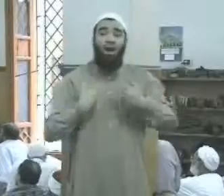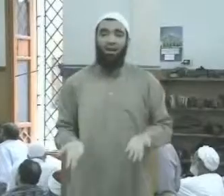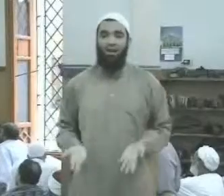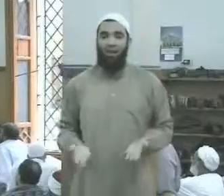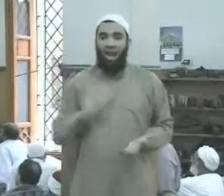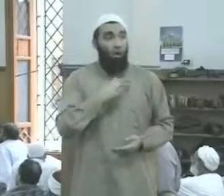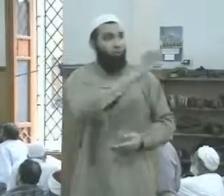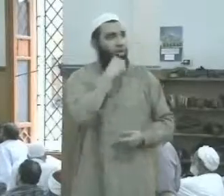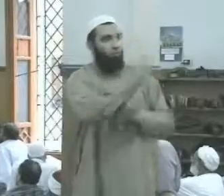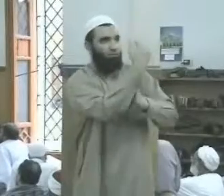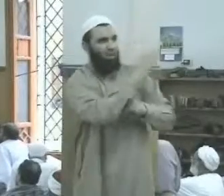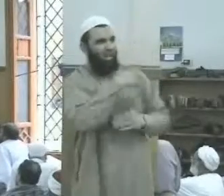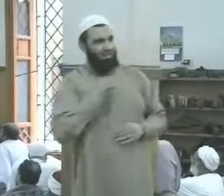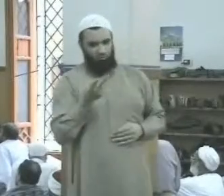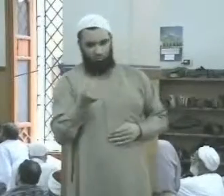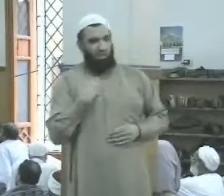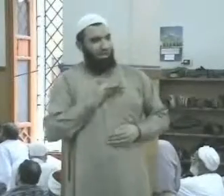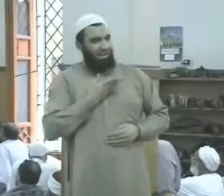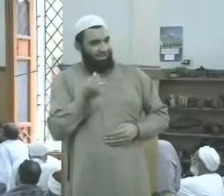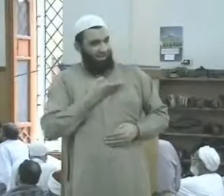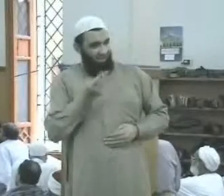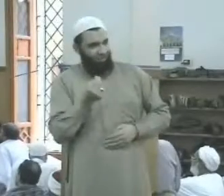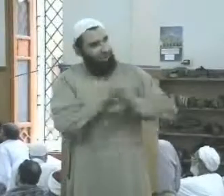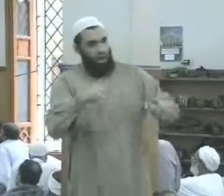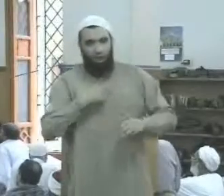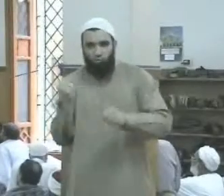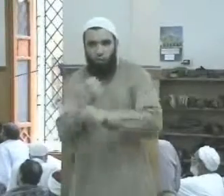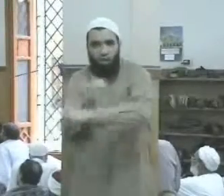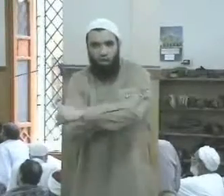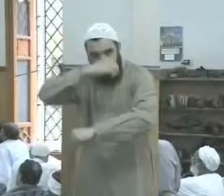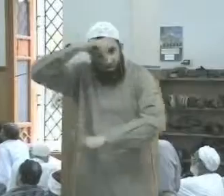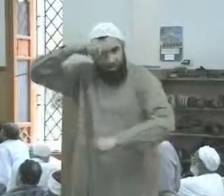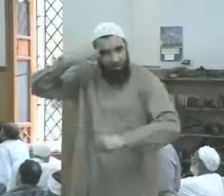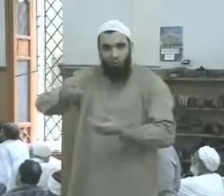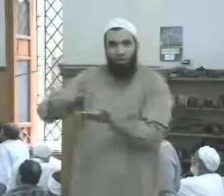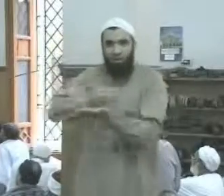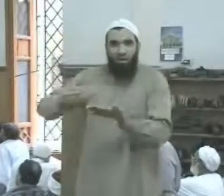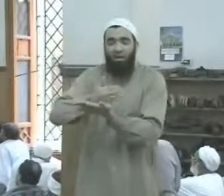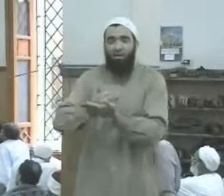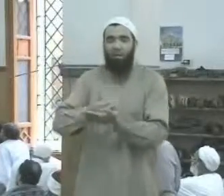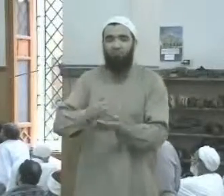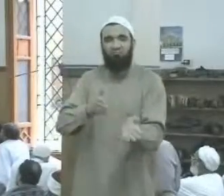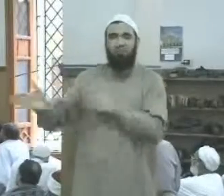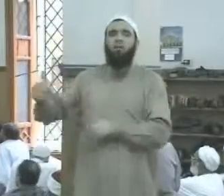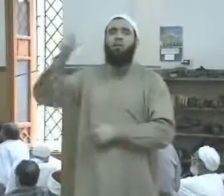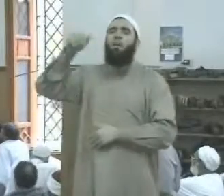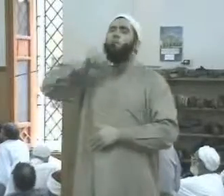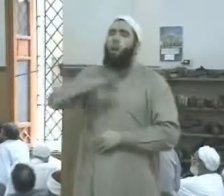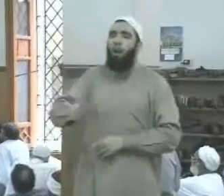العام لجيش المسلمين الذي رباه محمد رسول الله